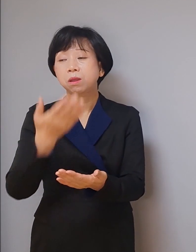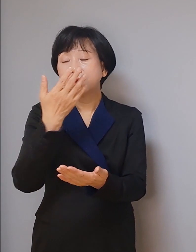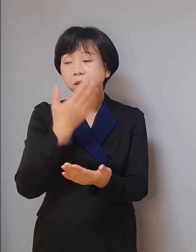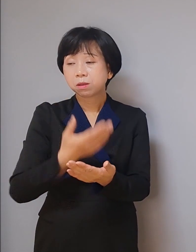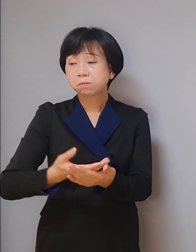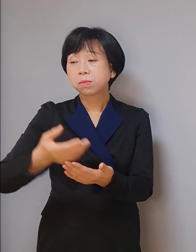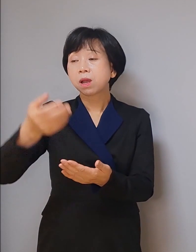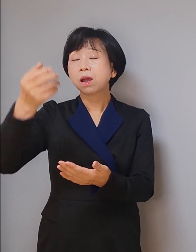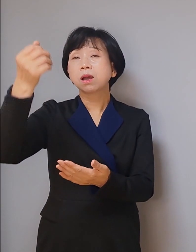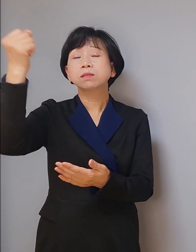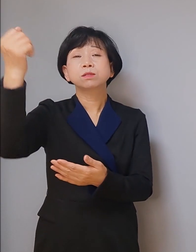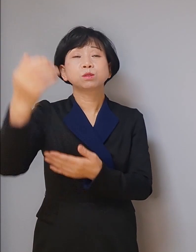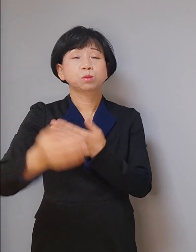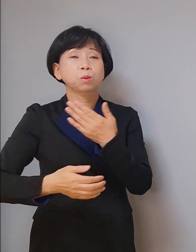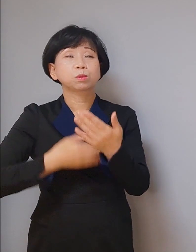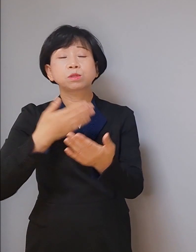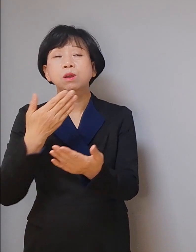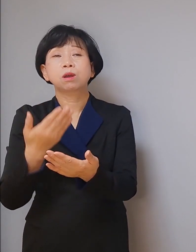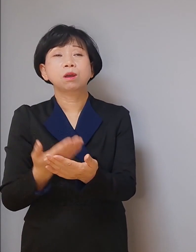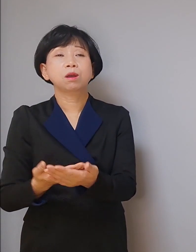받으소서.